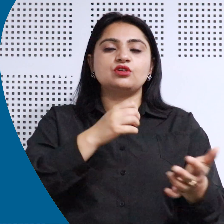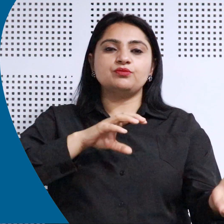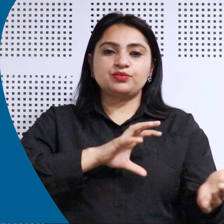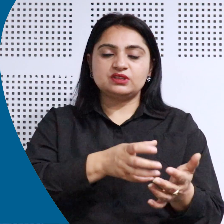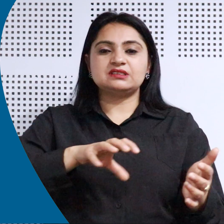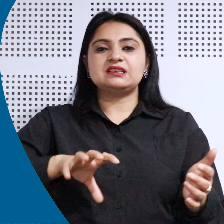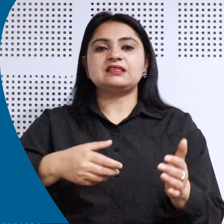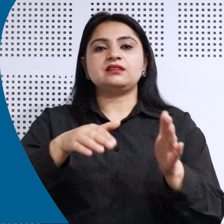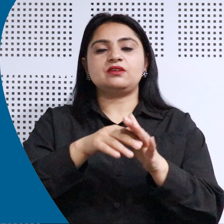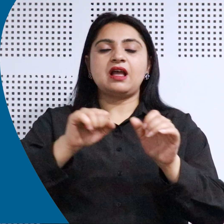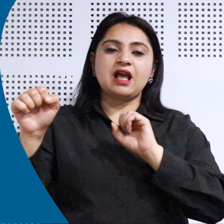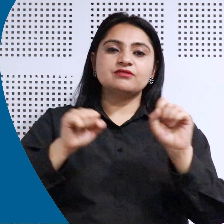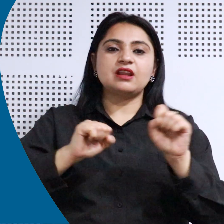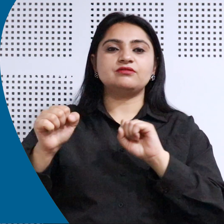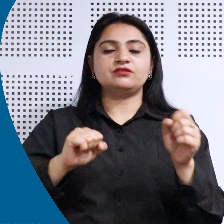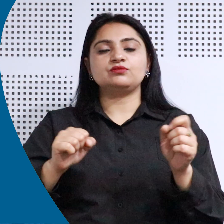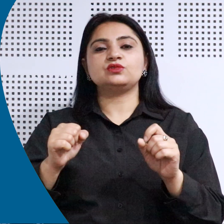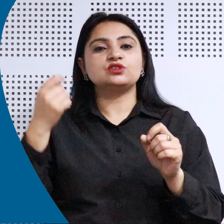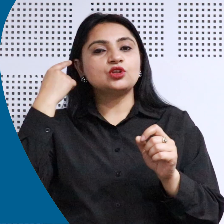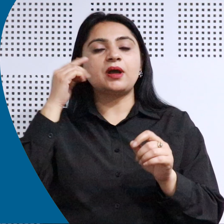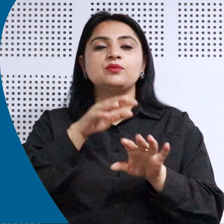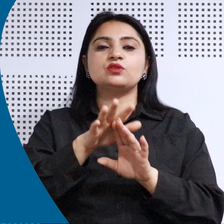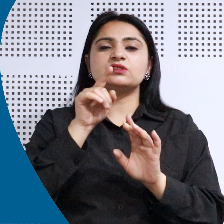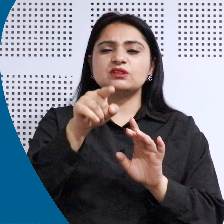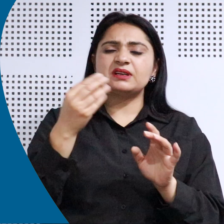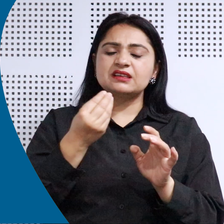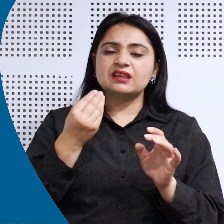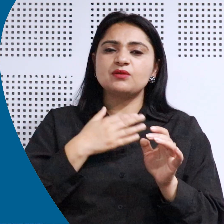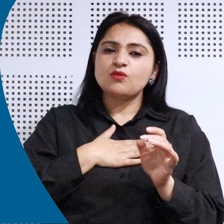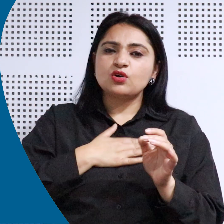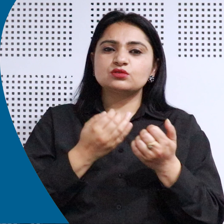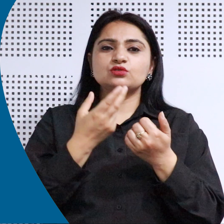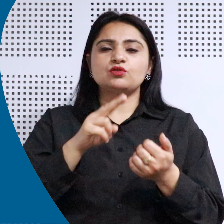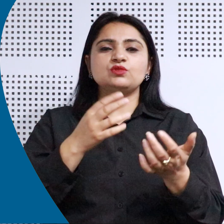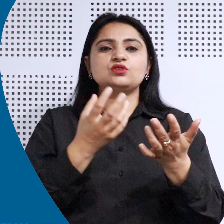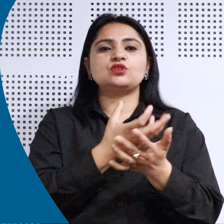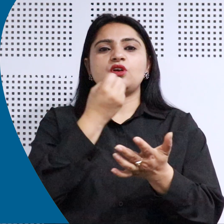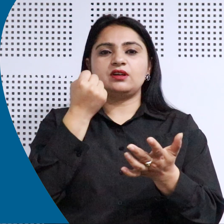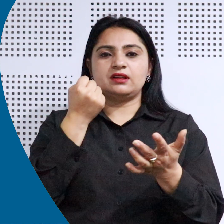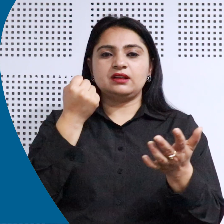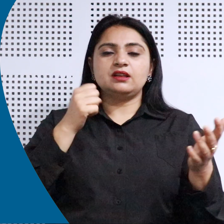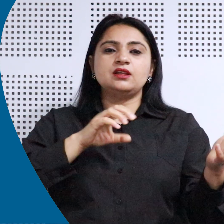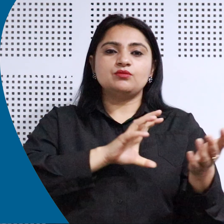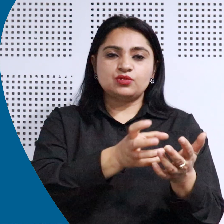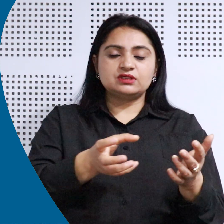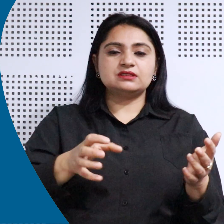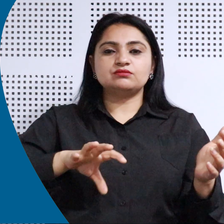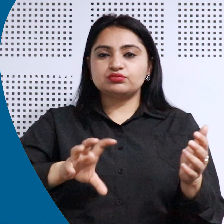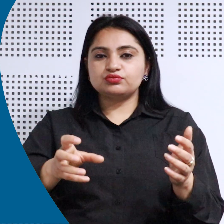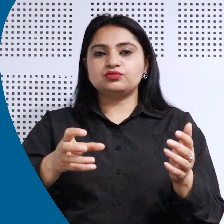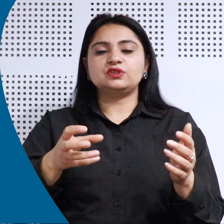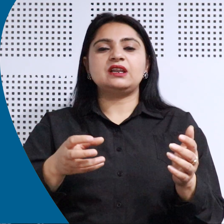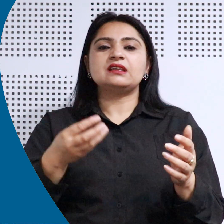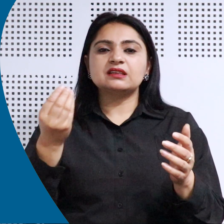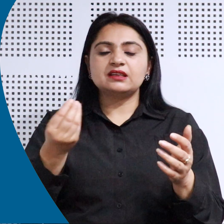आफ्नै नै दबावहरू छन् अथवा विचार धारणाहरू छन्। तपाईँले केही महसुस गर्नुभयो सङ्घले चाहिँ प्रदेश र स्थानीय तहलाई हेपेकै रहेछ अथवा म केही सुधारको लागि